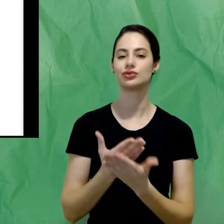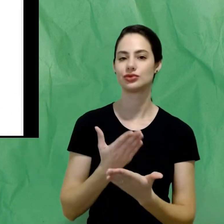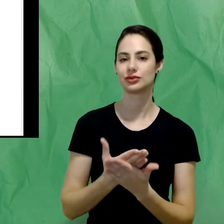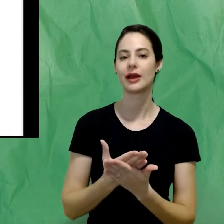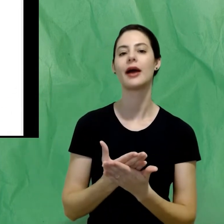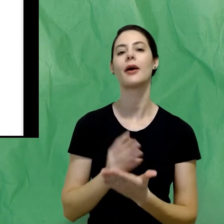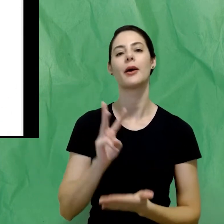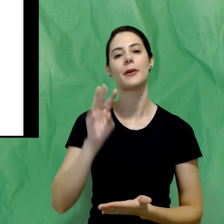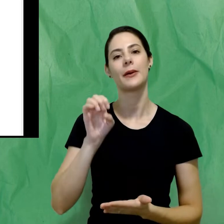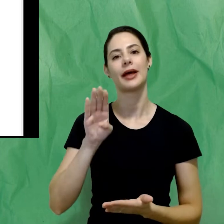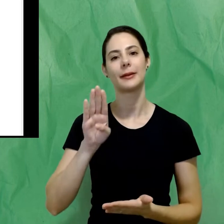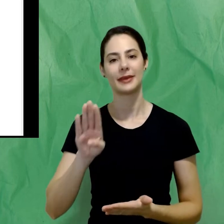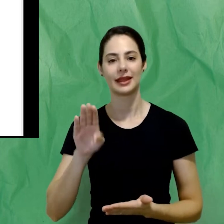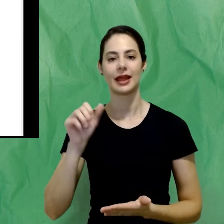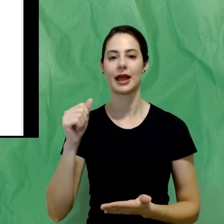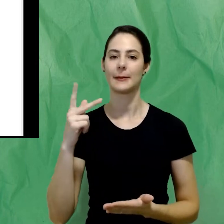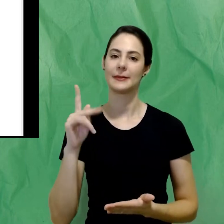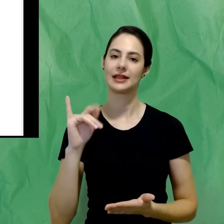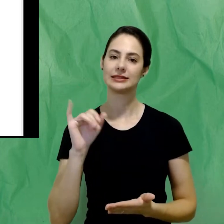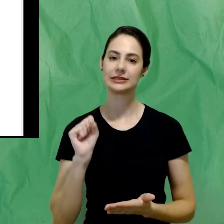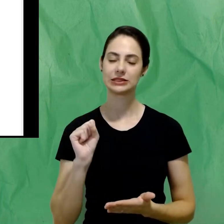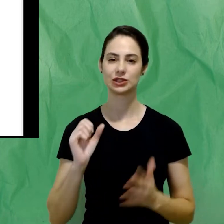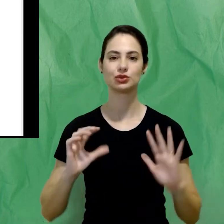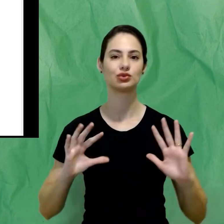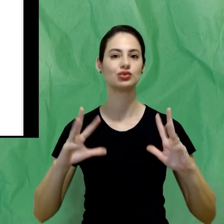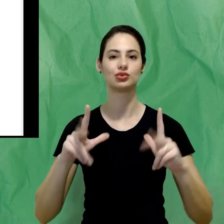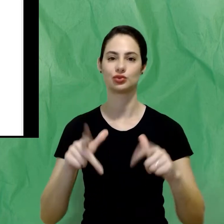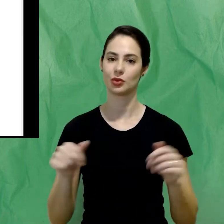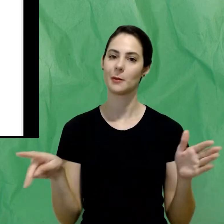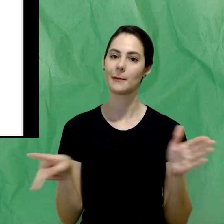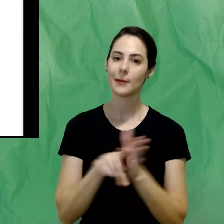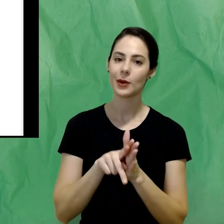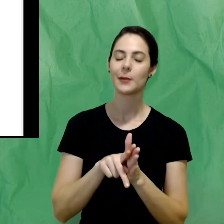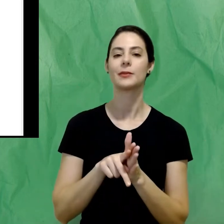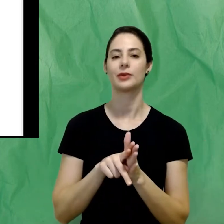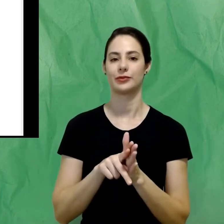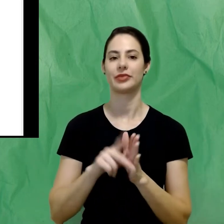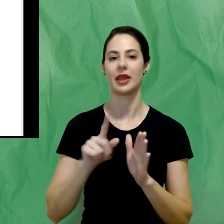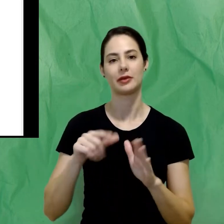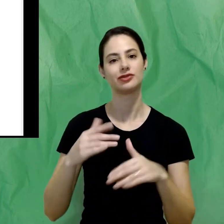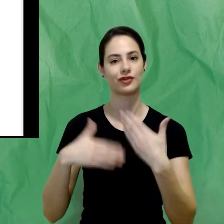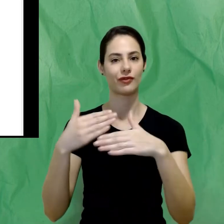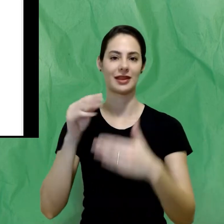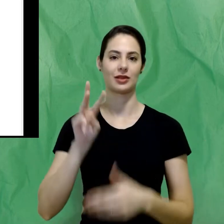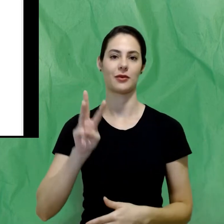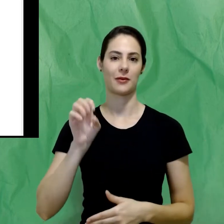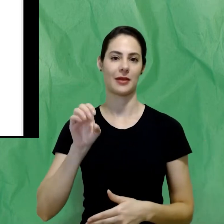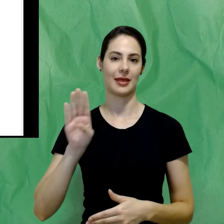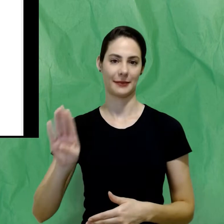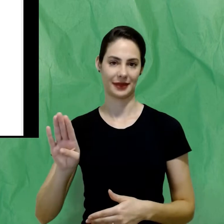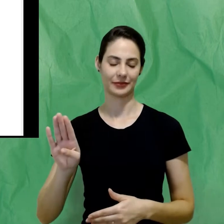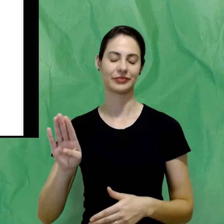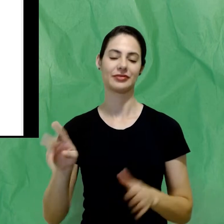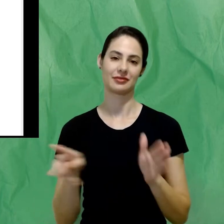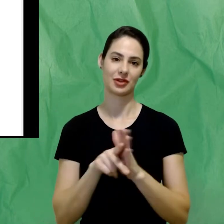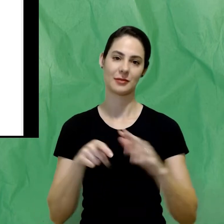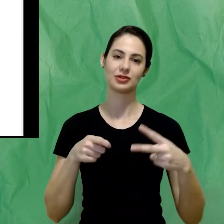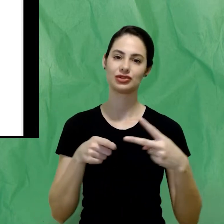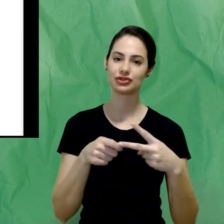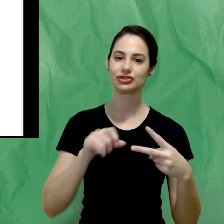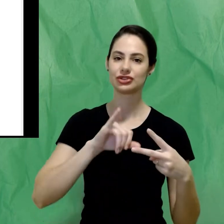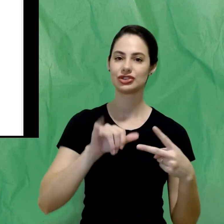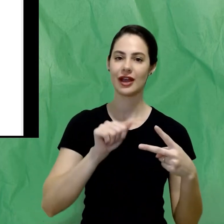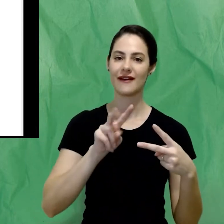Web APIs, ou seja, todas as APIs voltadas para o desenvolvimento web. Então nós estamos desenvolvendo JavaScript dentro